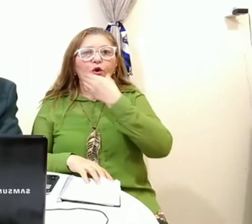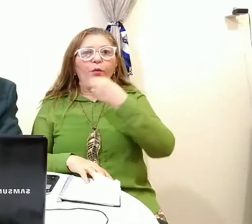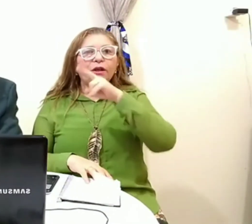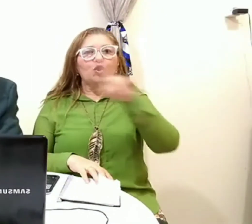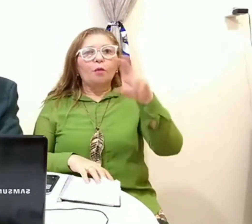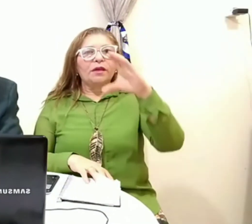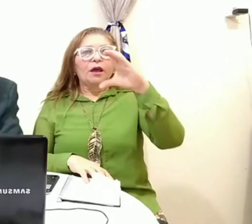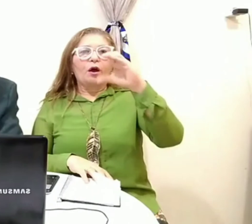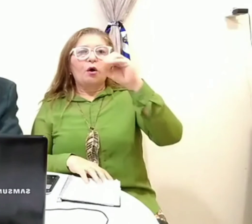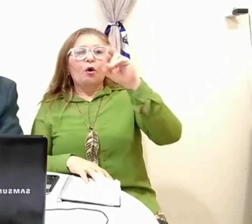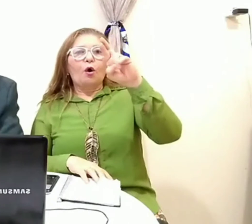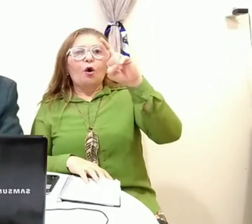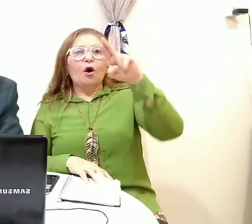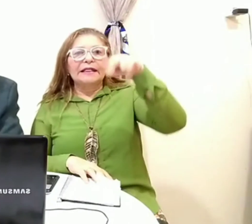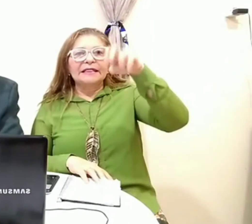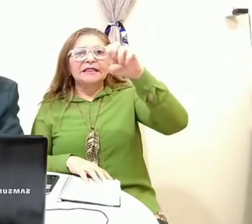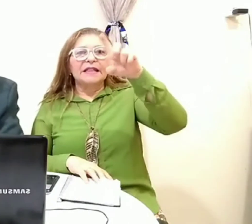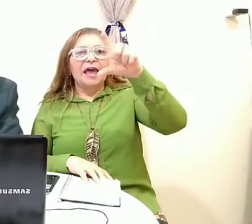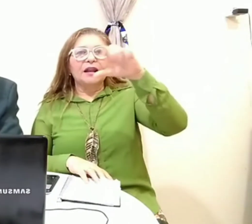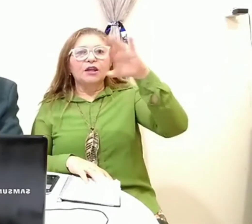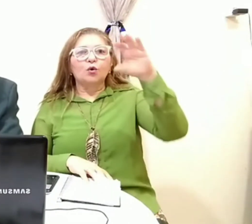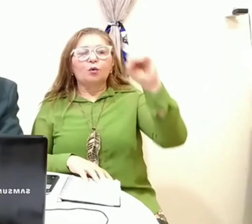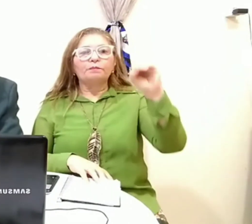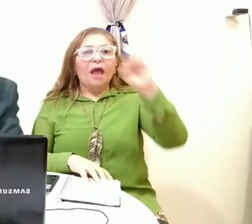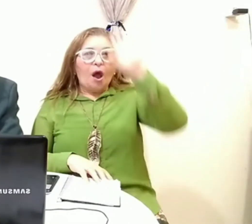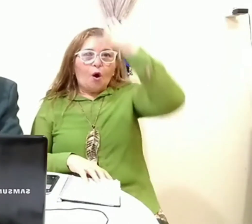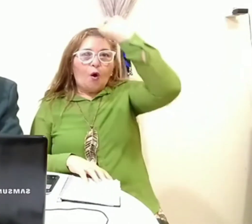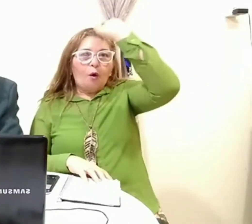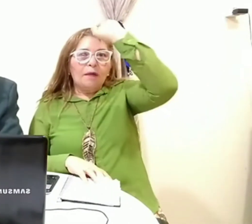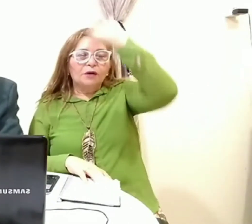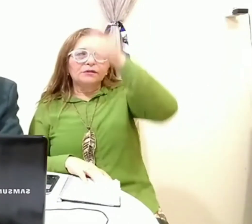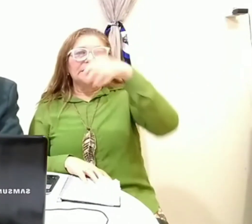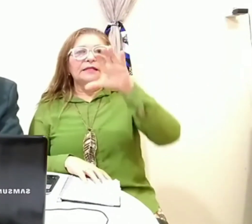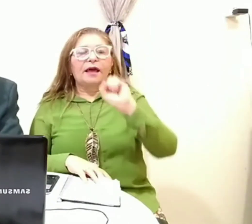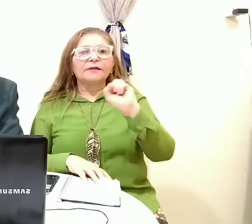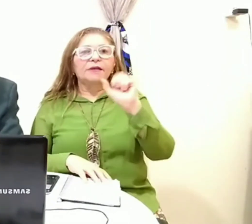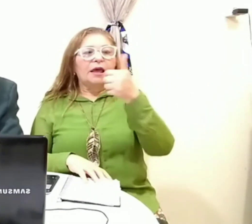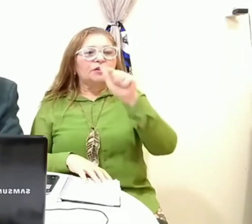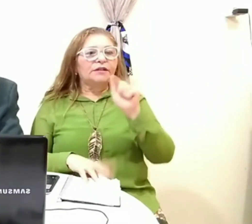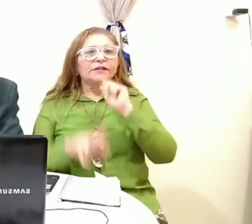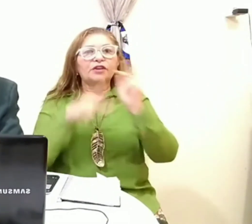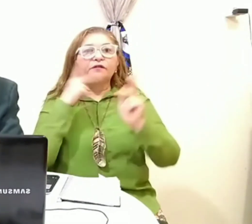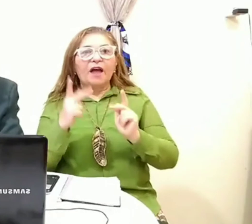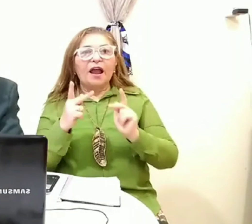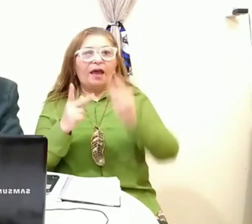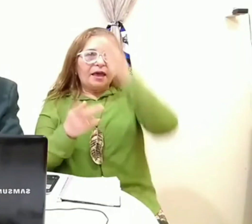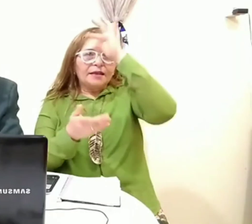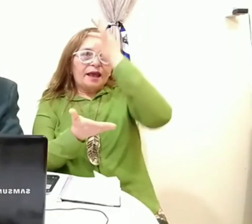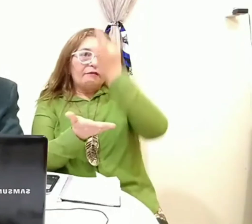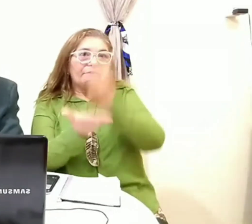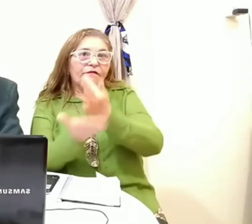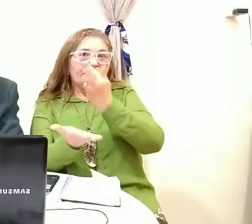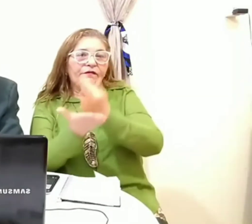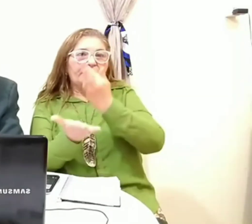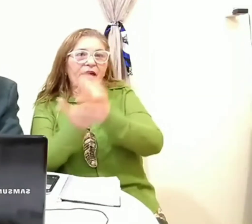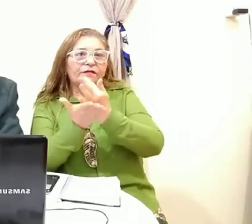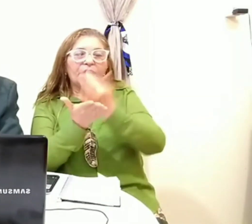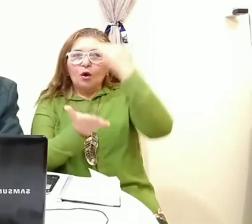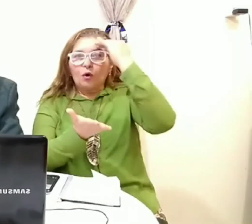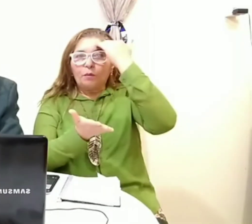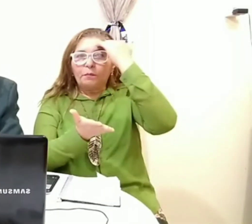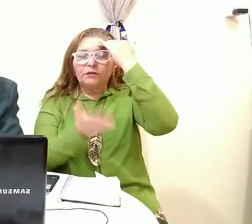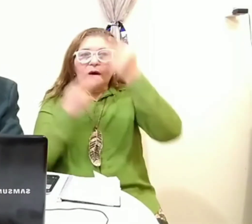Cornélio. Romanos capítulo 10, 17, diz que a fé vem pela pregação, pelo ouvir a pregação